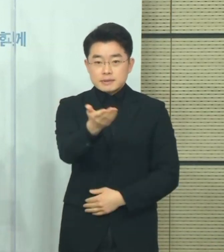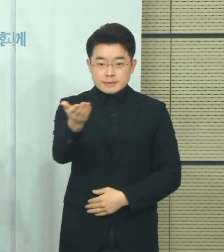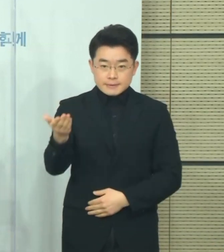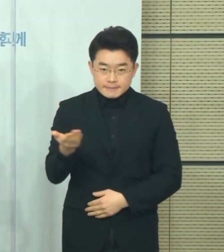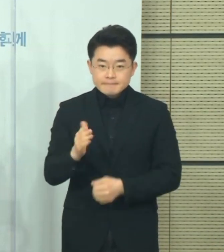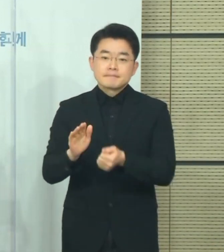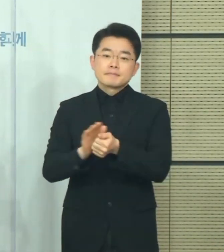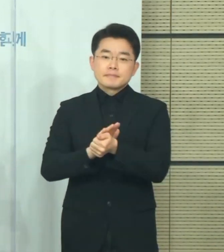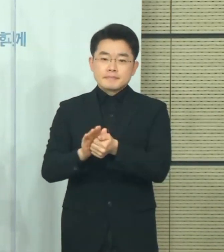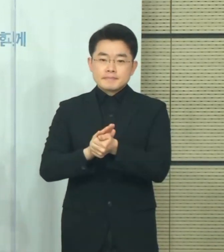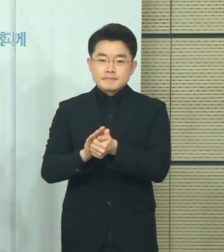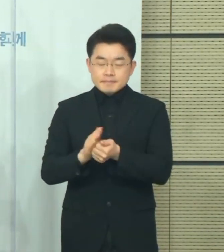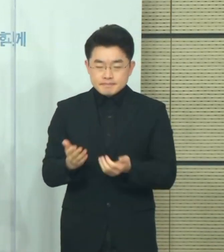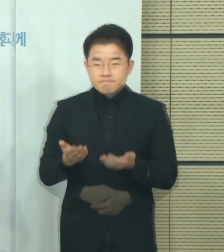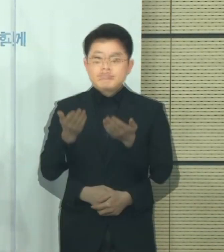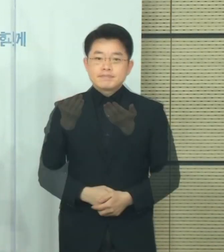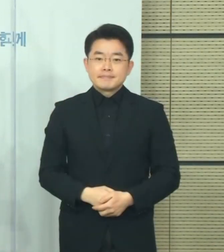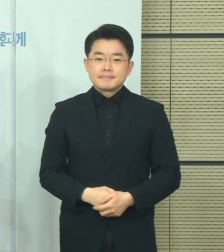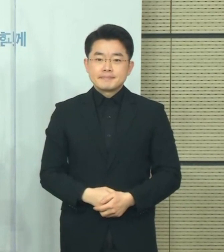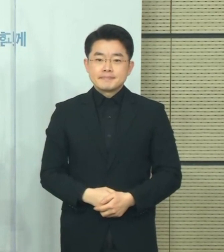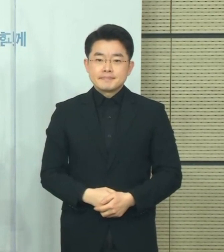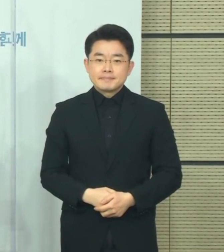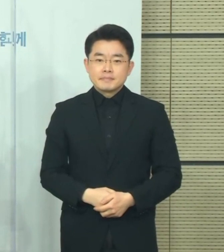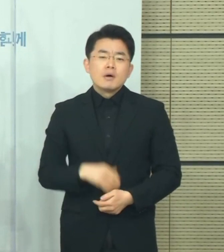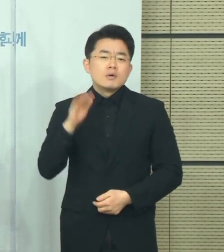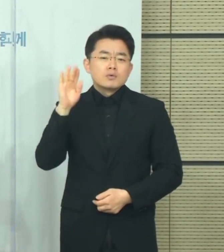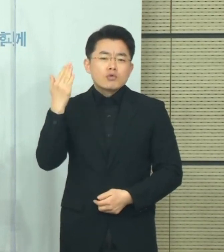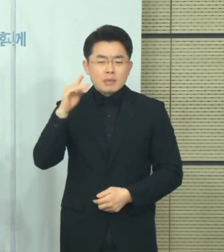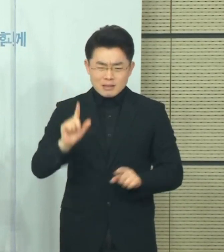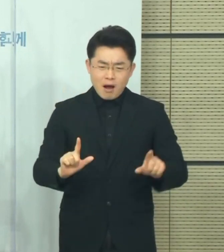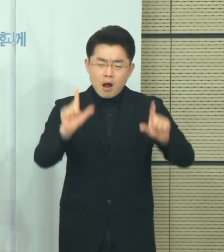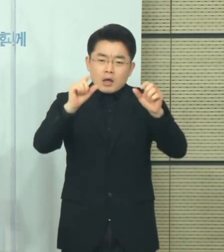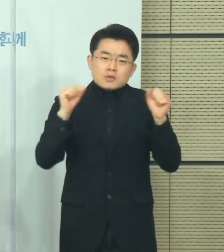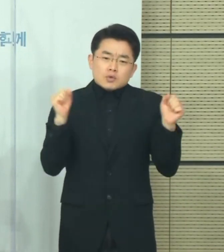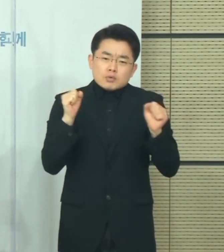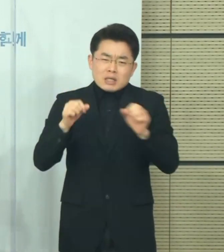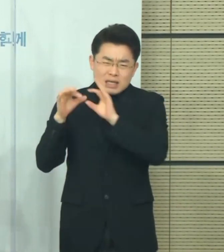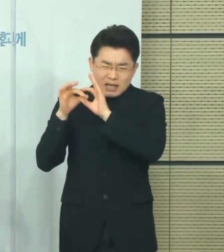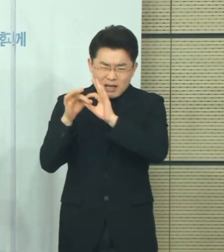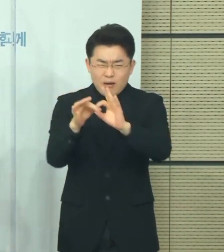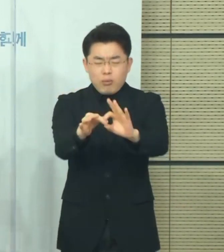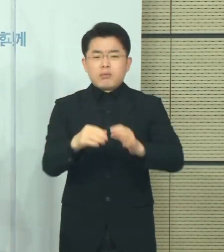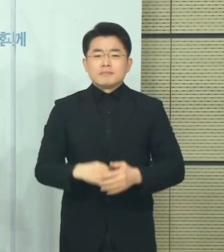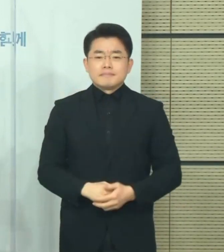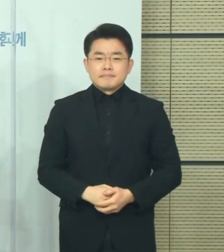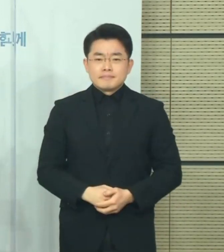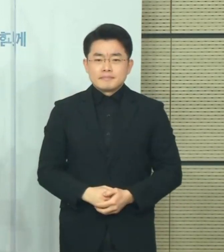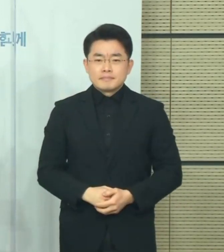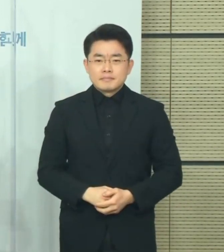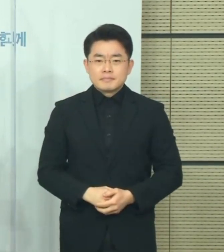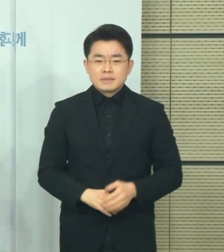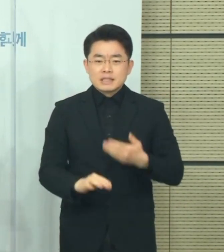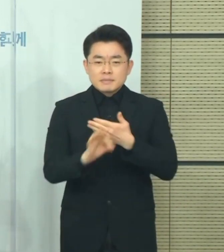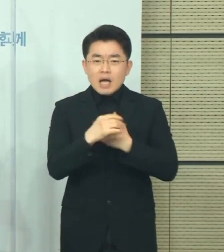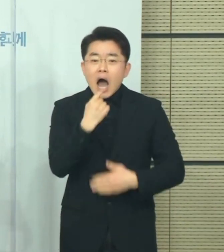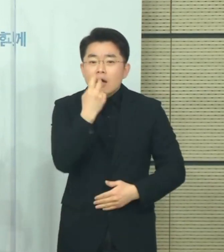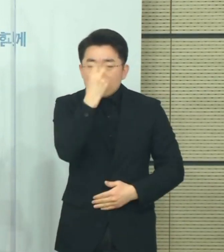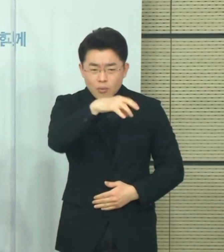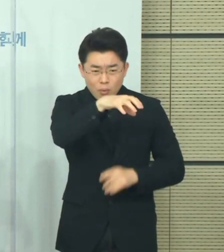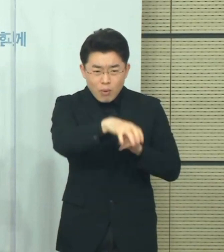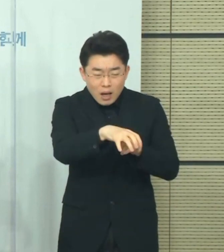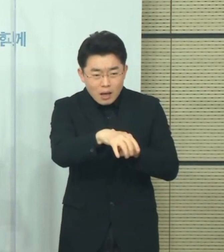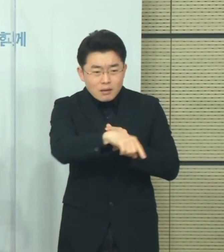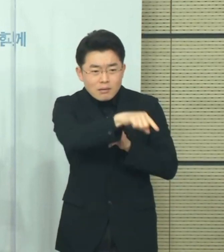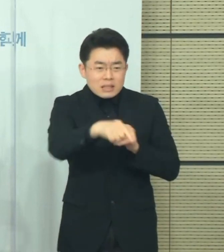침침한 위로의 말씀을 드립니다 1 책은 한파가 지속됨에 따라 선별 진력 임시 선물 진료소에서